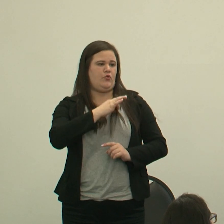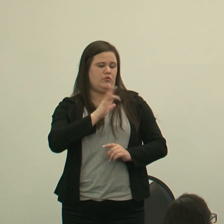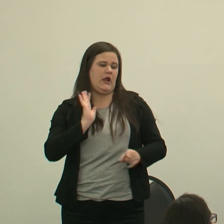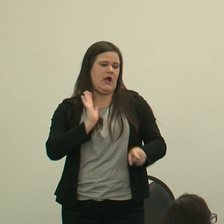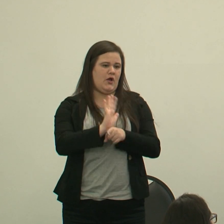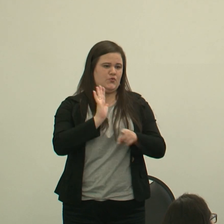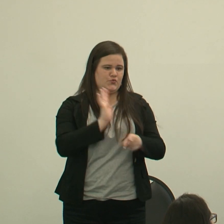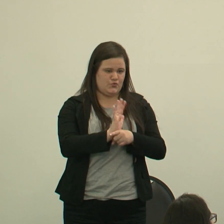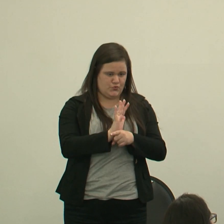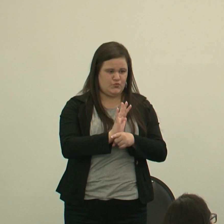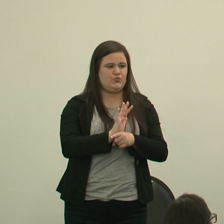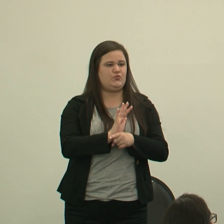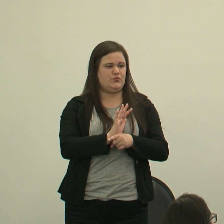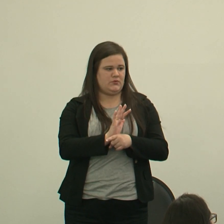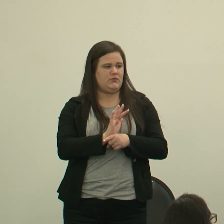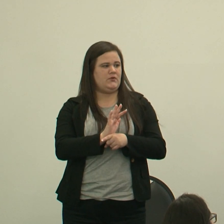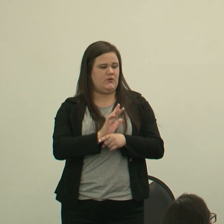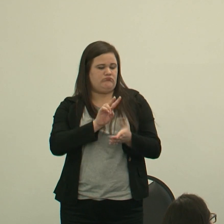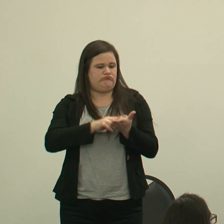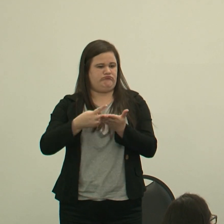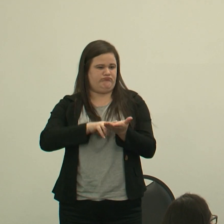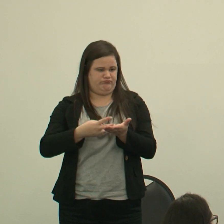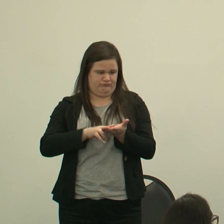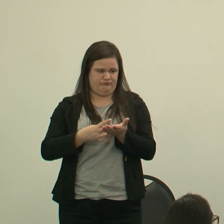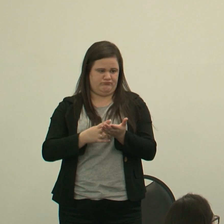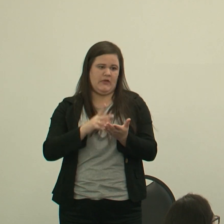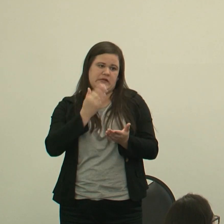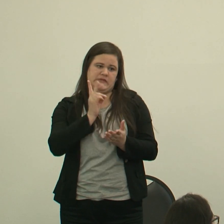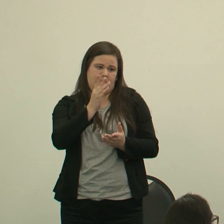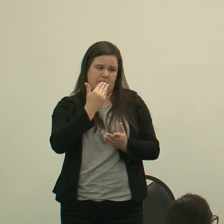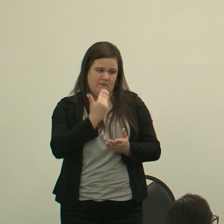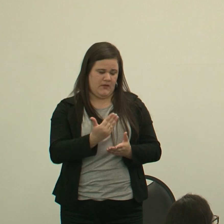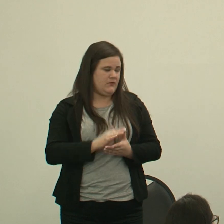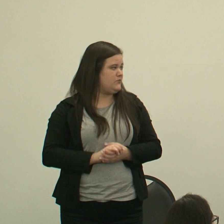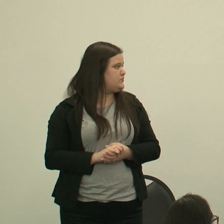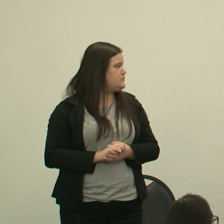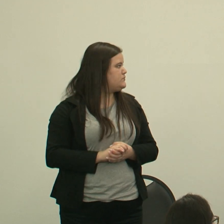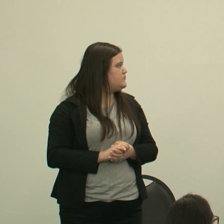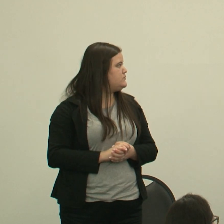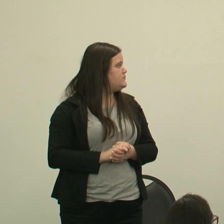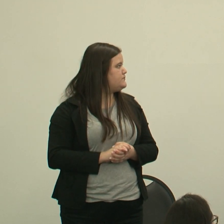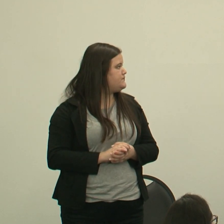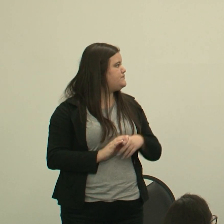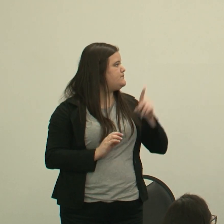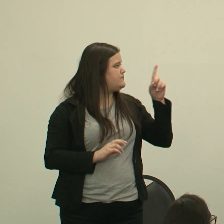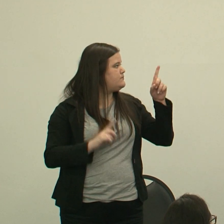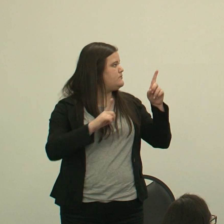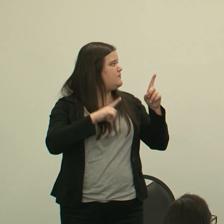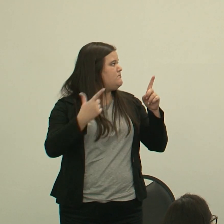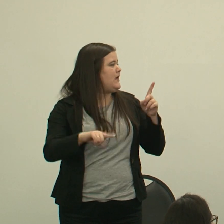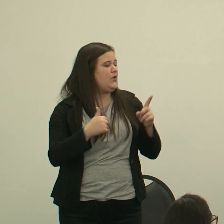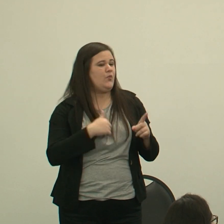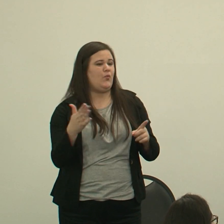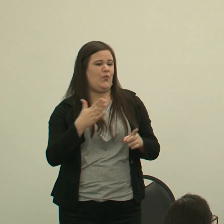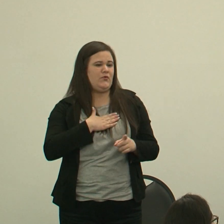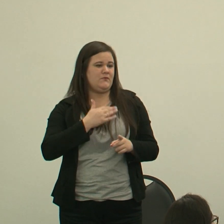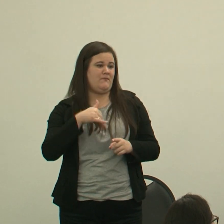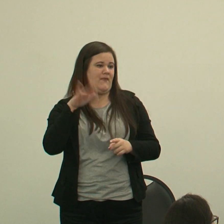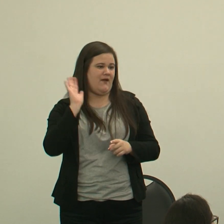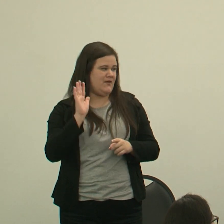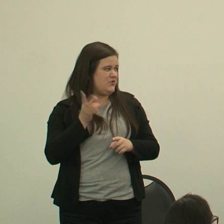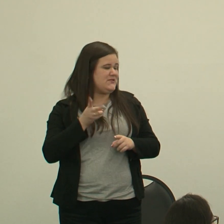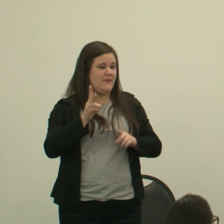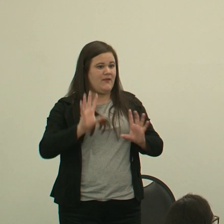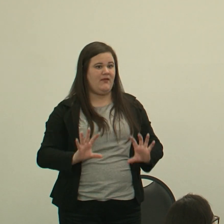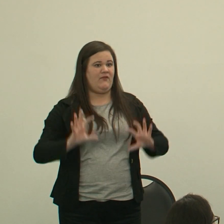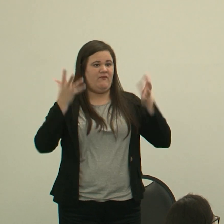surdos e ouvintes, para a produção dessa tradução. Tá bom? Você quer? E aí tem a que eu mais gosto, como eu uso isso em eventos,